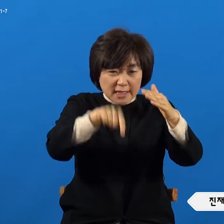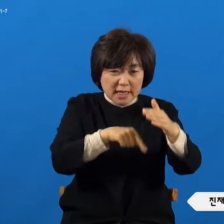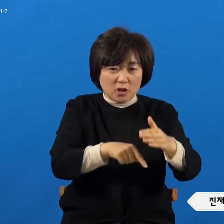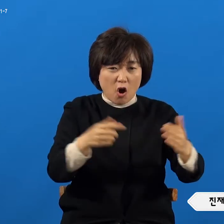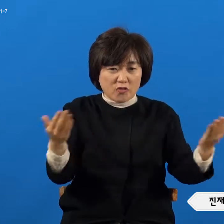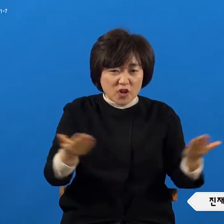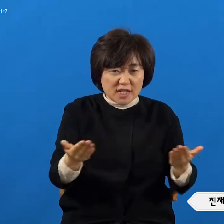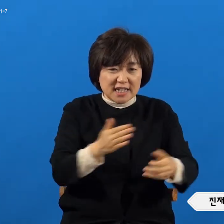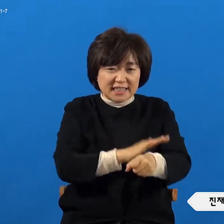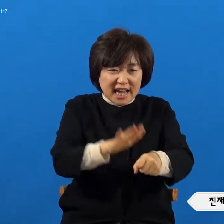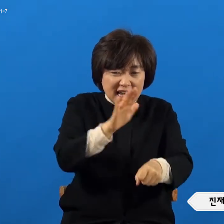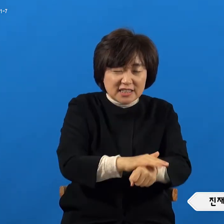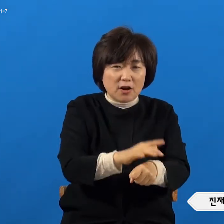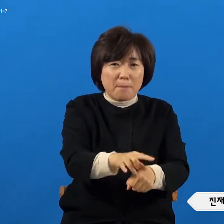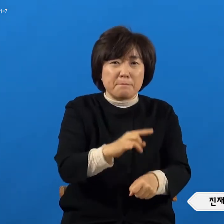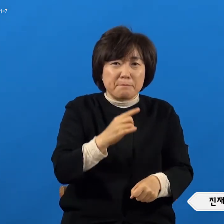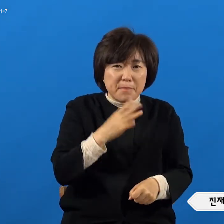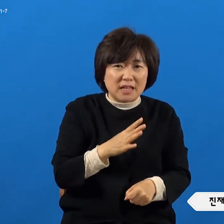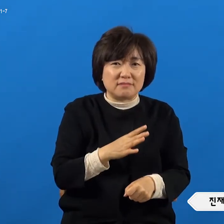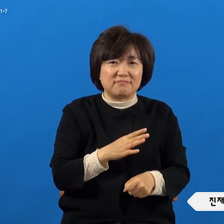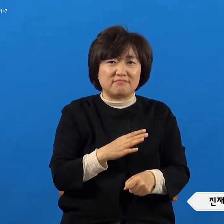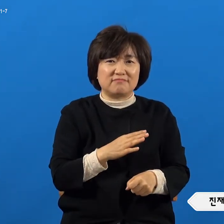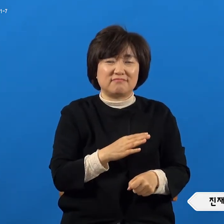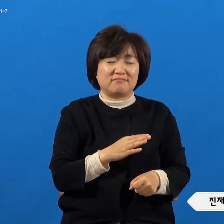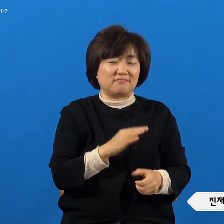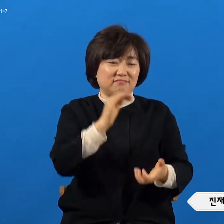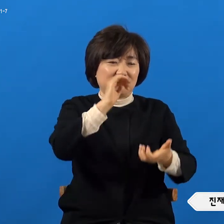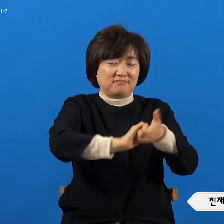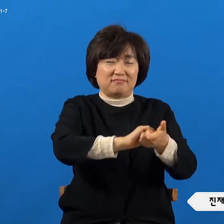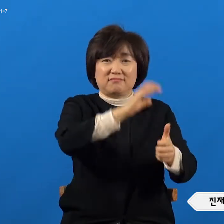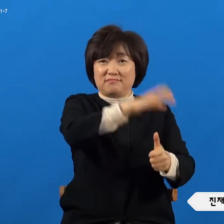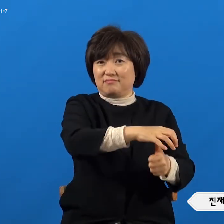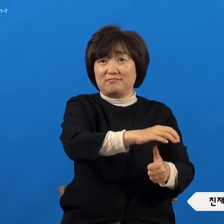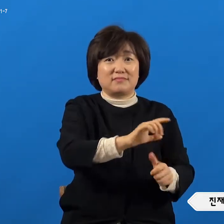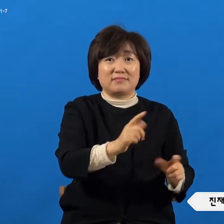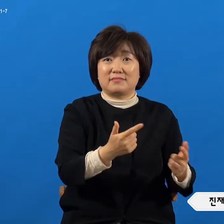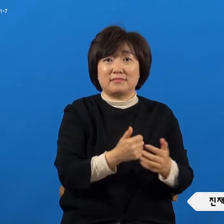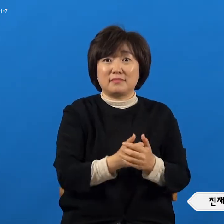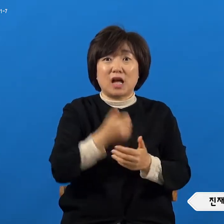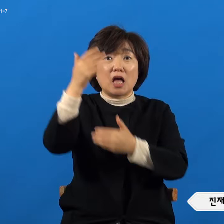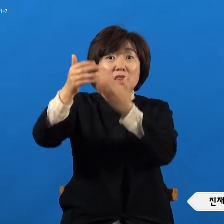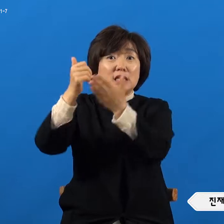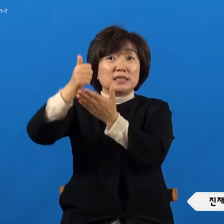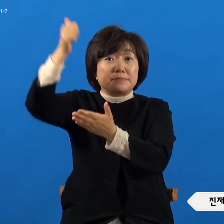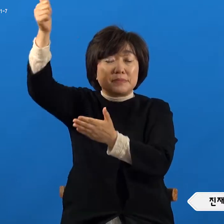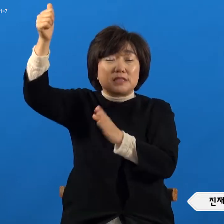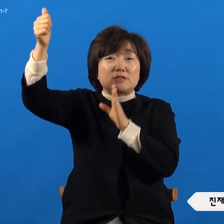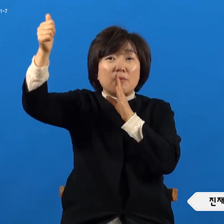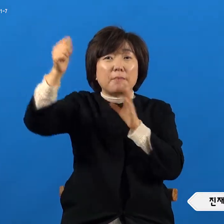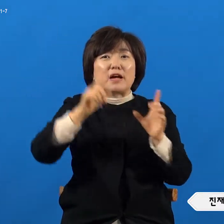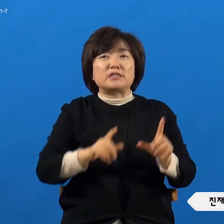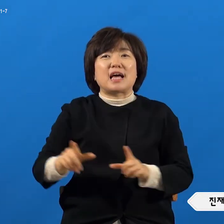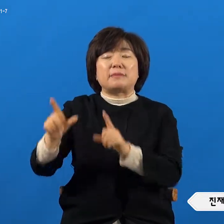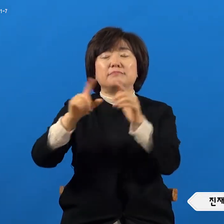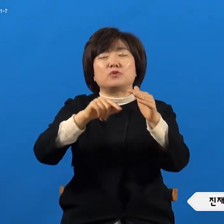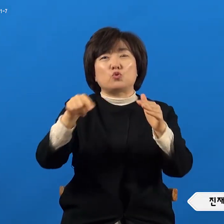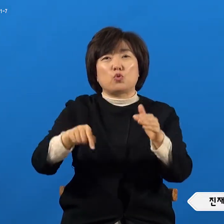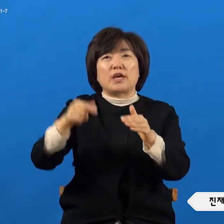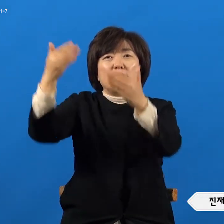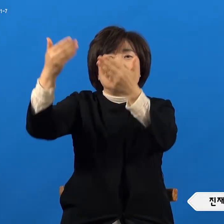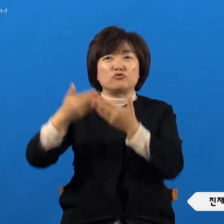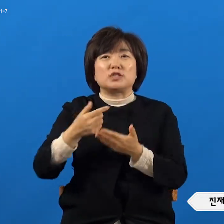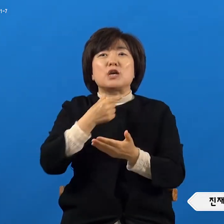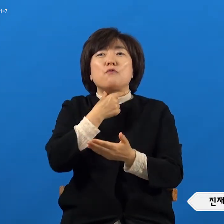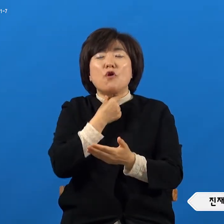사역을 잘하느냐에 결코 국한되지 않습니다. 아니, 하나님이 정말 우리 삶 가운데 주시기를